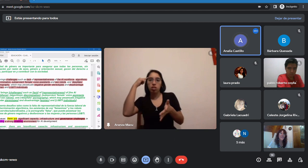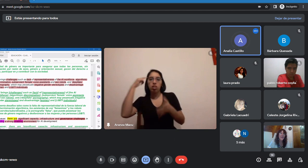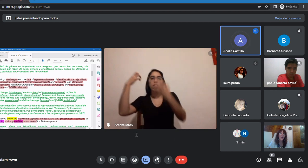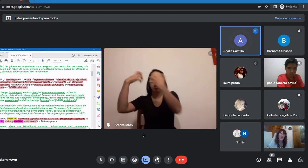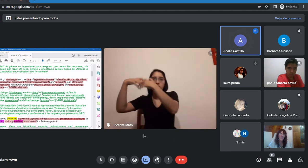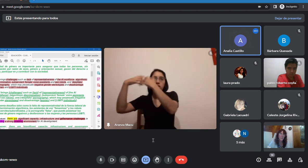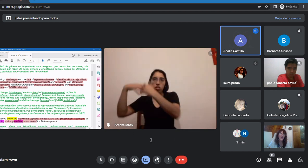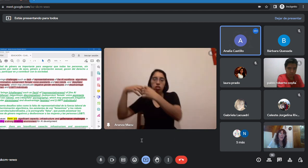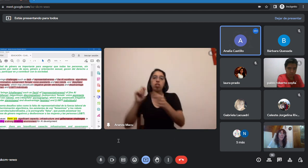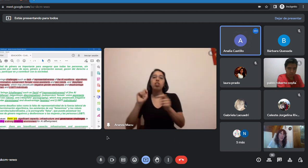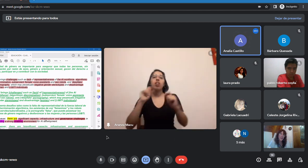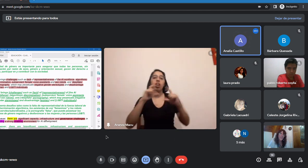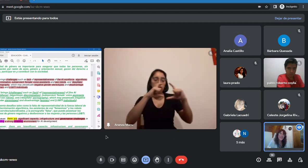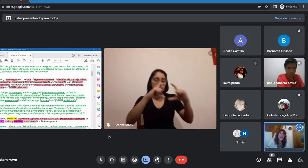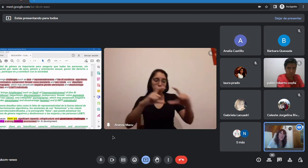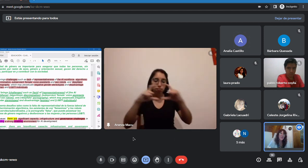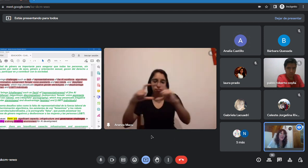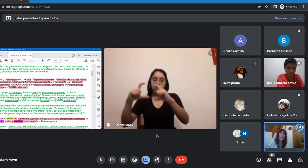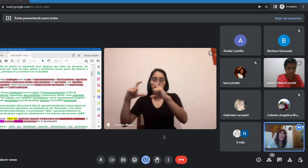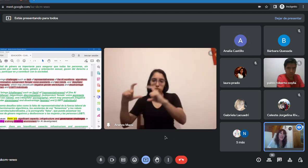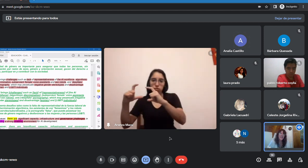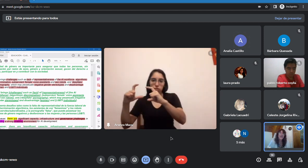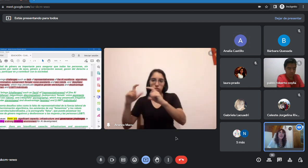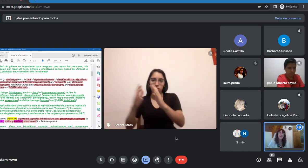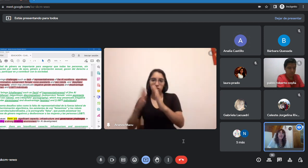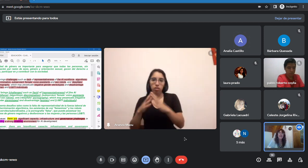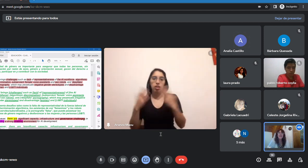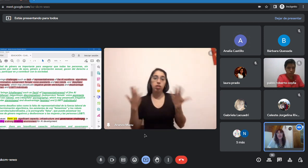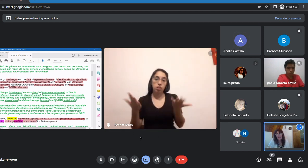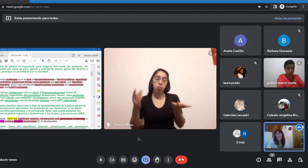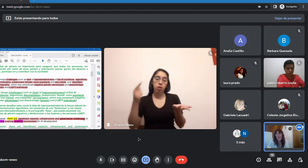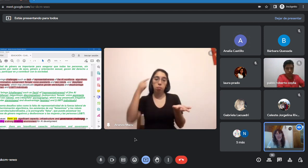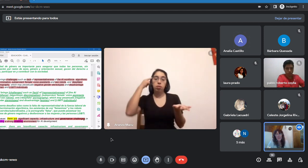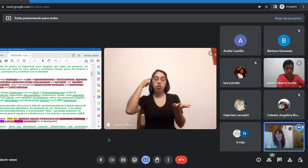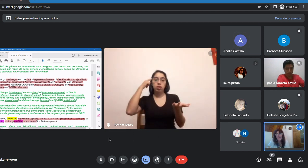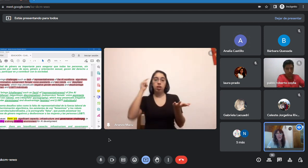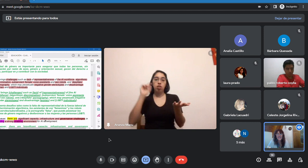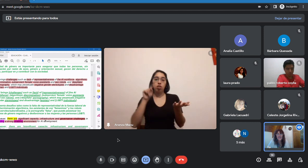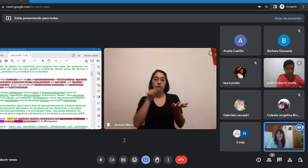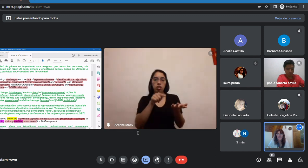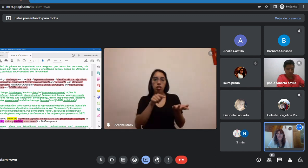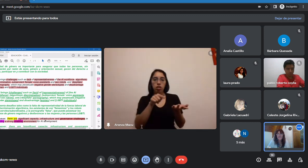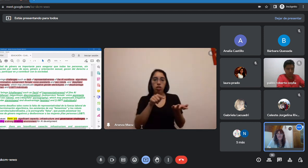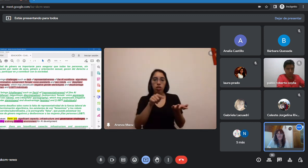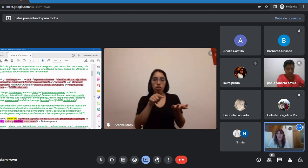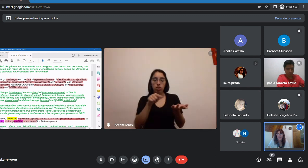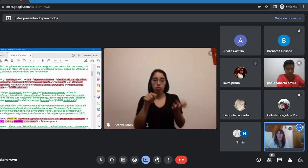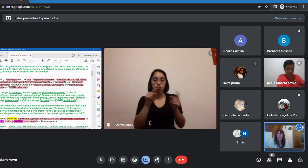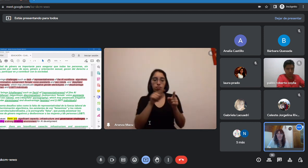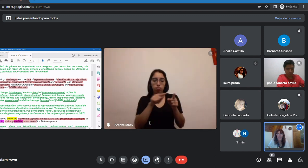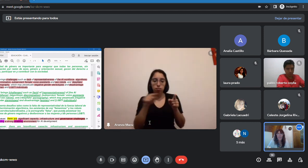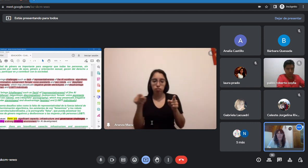Entonces, ustedes pueden pensarlo de esta manera y escribirlo así.